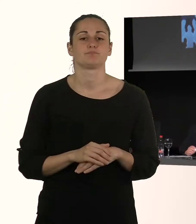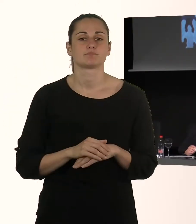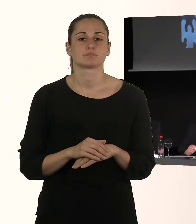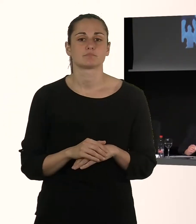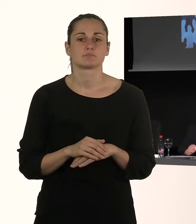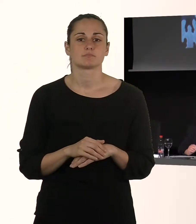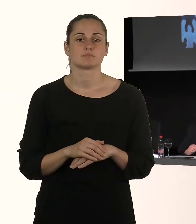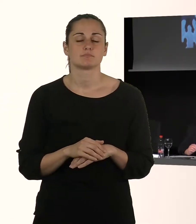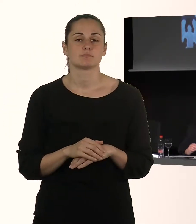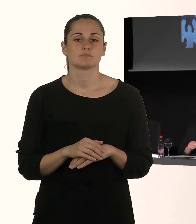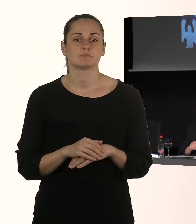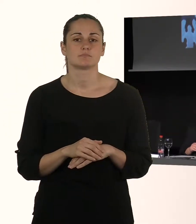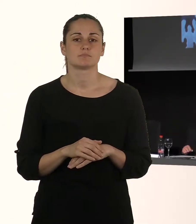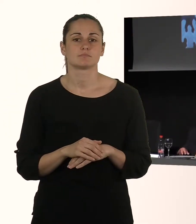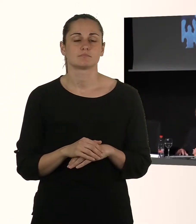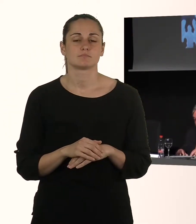Fátima.